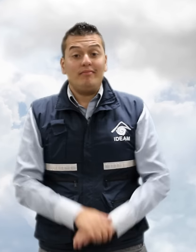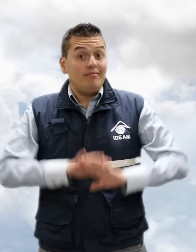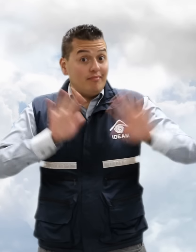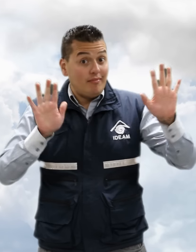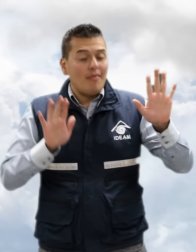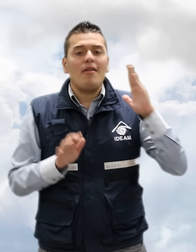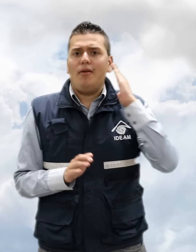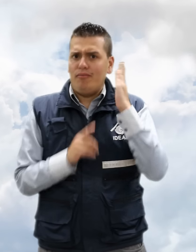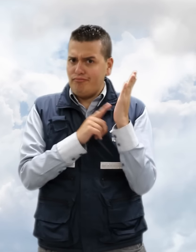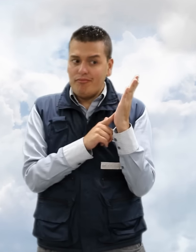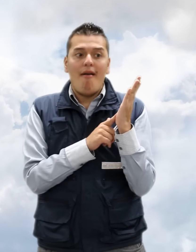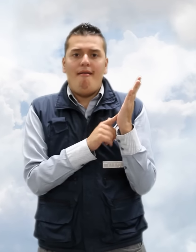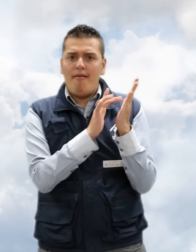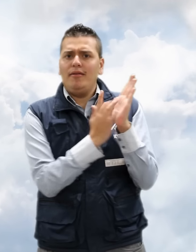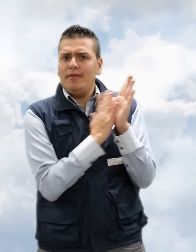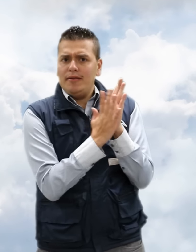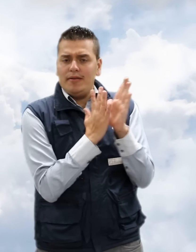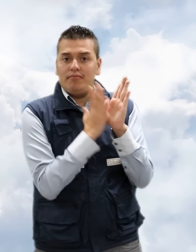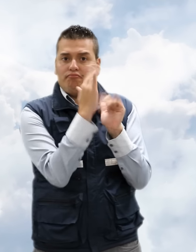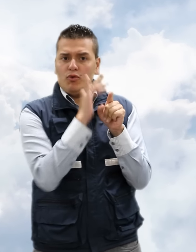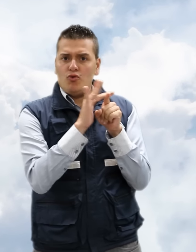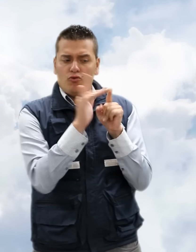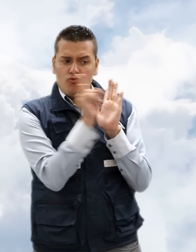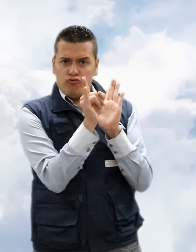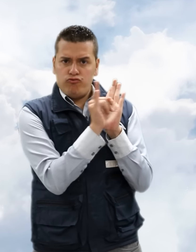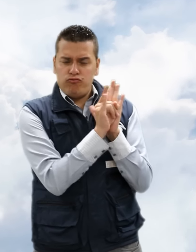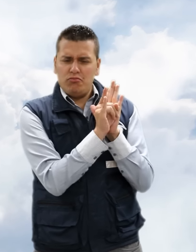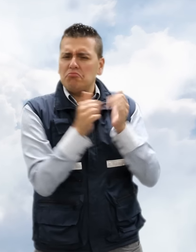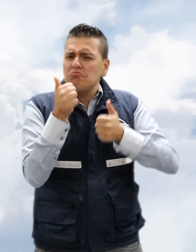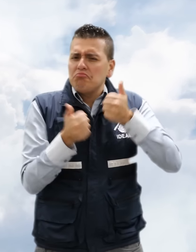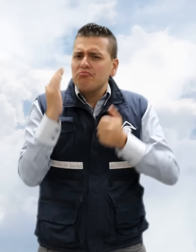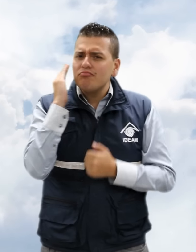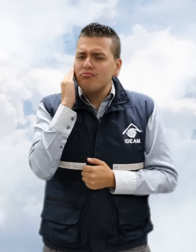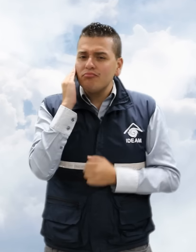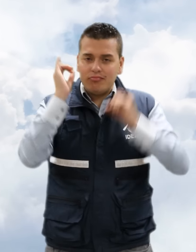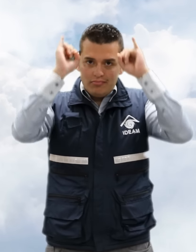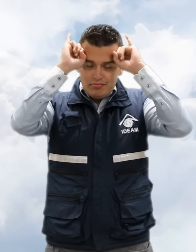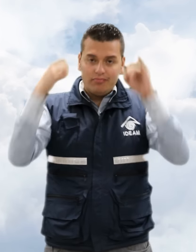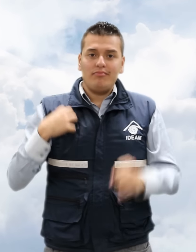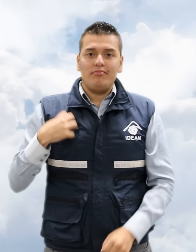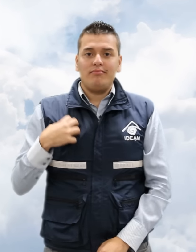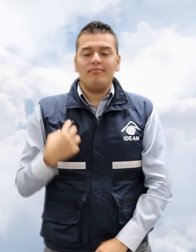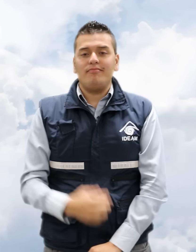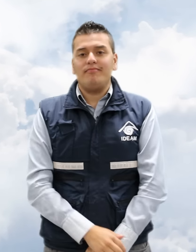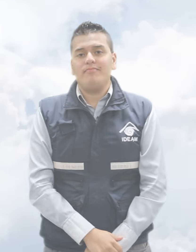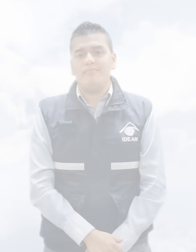Adicionalmente los invitamos a descargar nuestra aplicación Mi Pronóstico disponible para dispositivos móviles iPhone y Android.